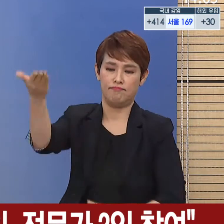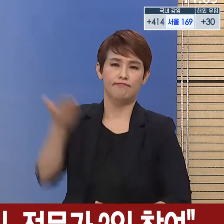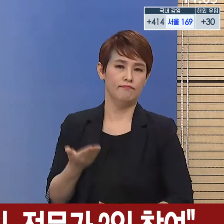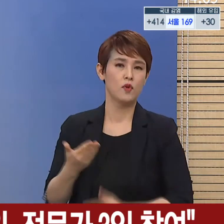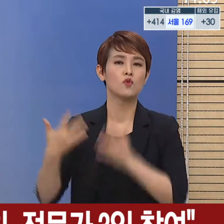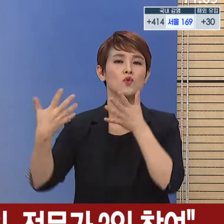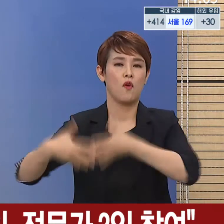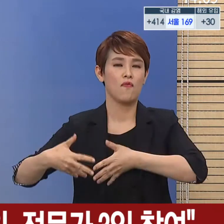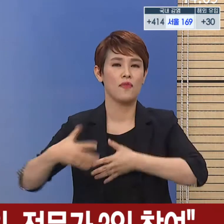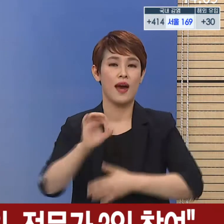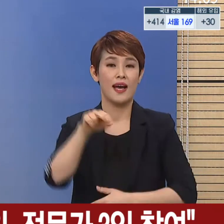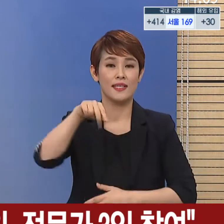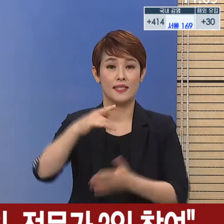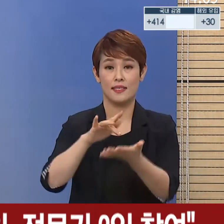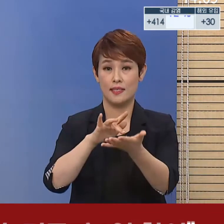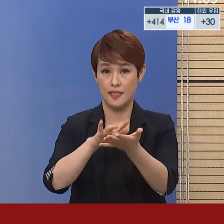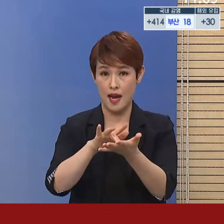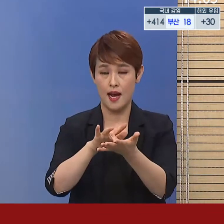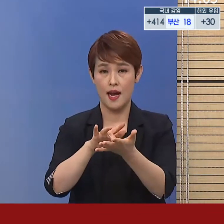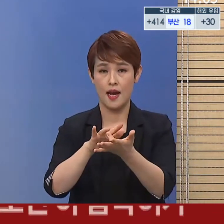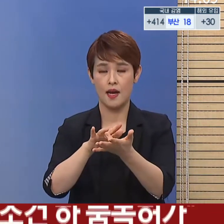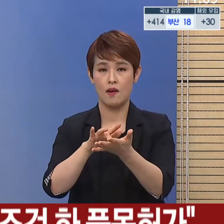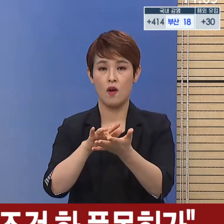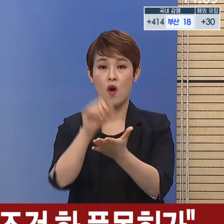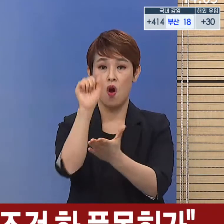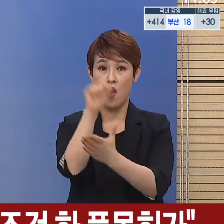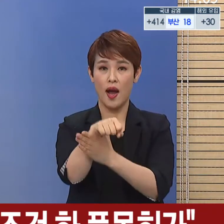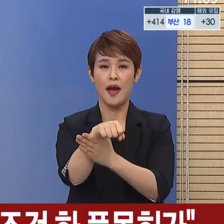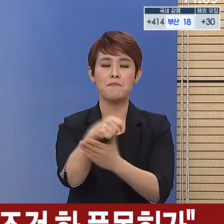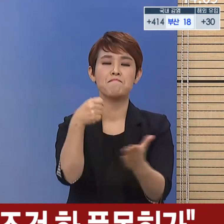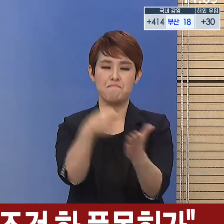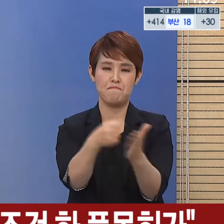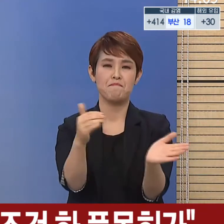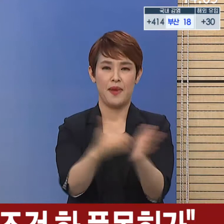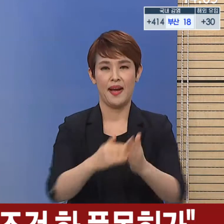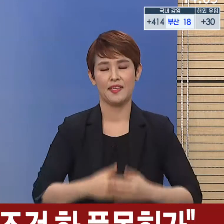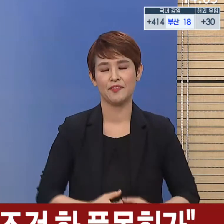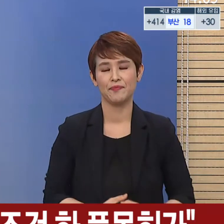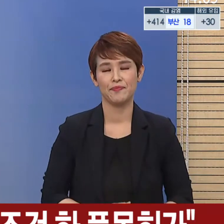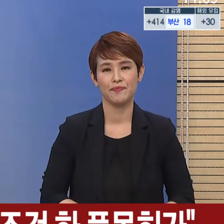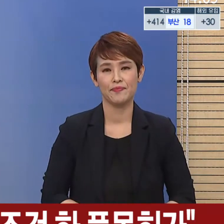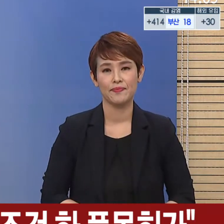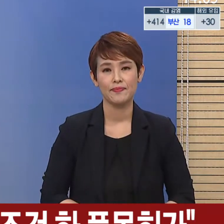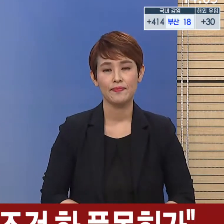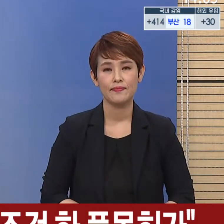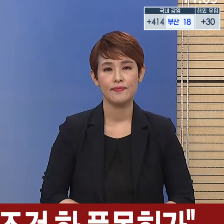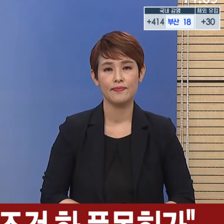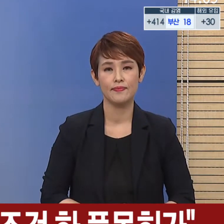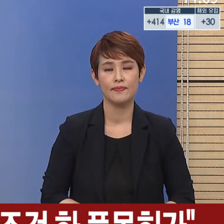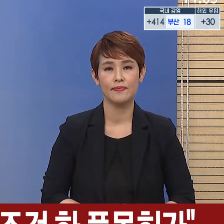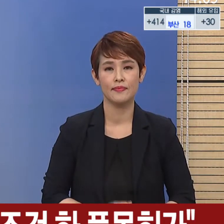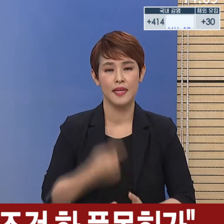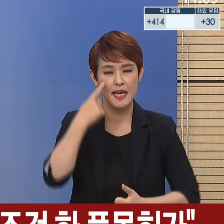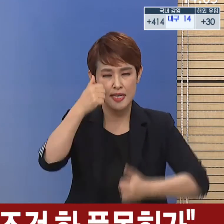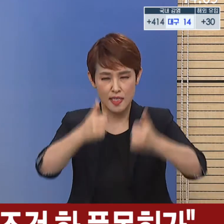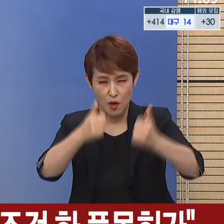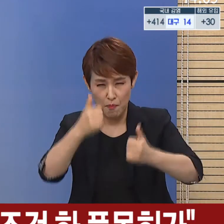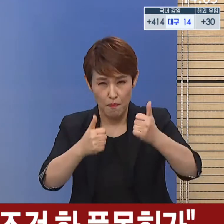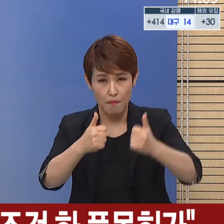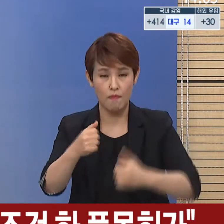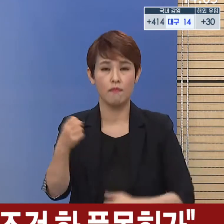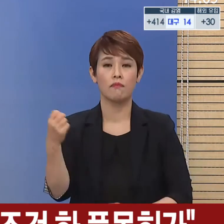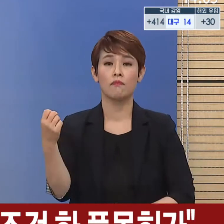조건으로 아스트라제네카 백신의 품목 허가를 결정하였습니다. 이는 임상시험을